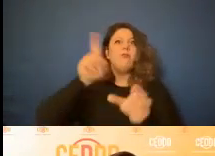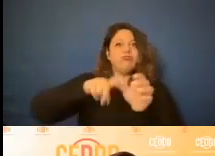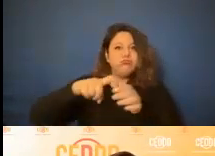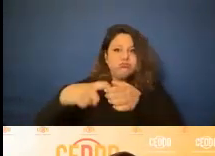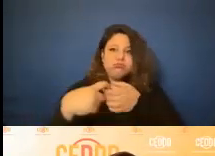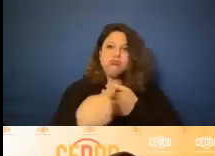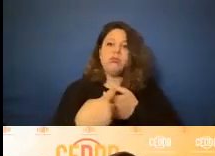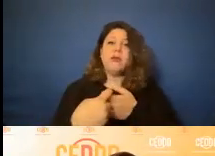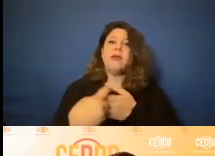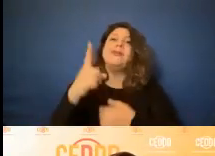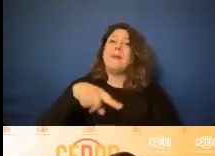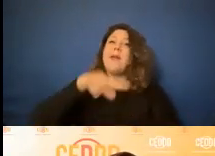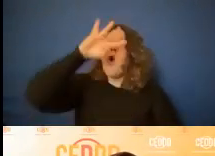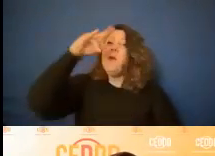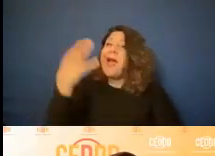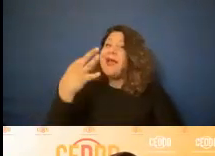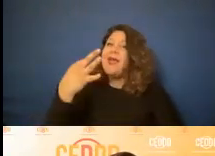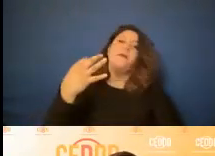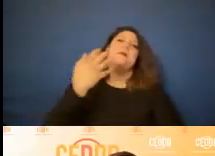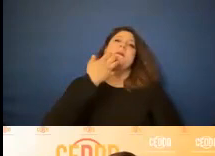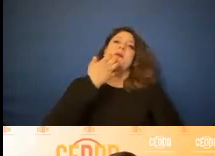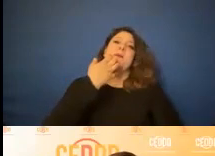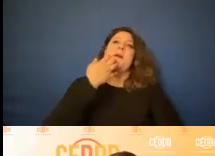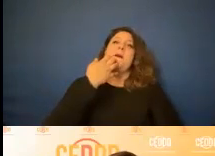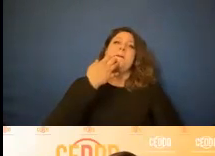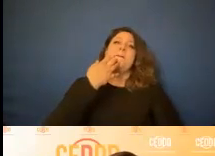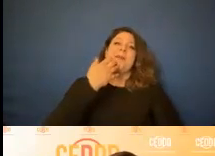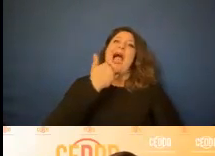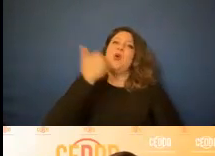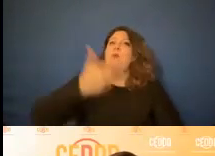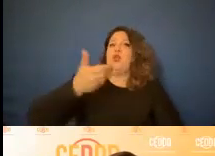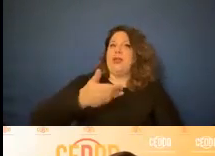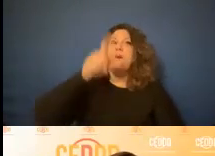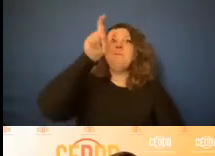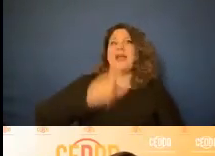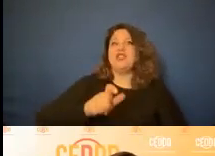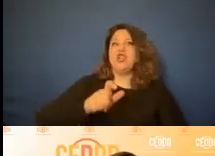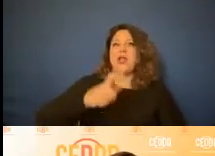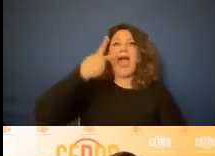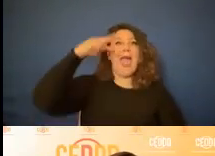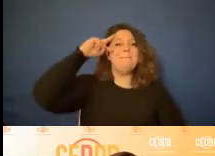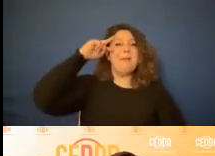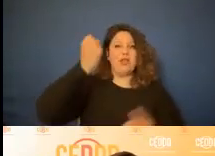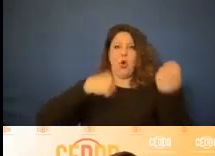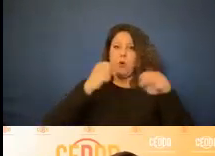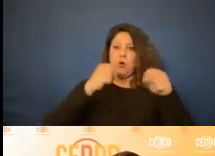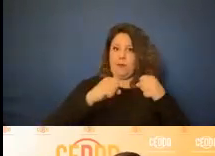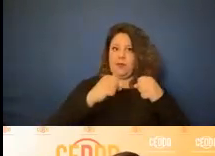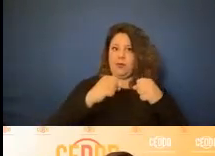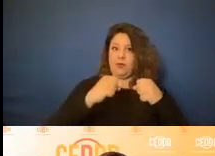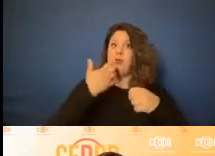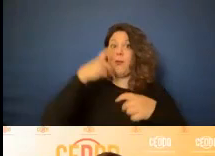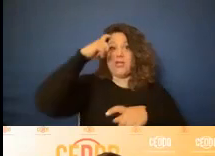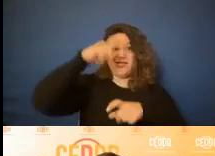nos olvida, que son los expertos en conducta, que son los psicólogos, que hablamos de esto, pero que en educación no están, ¿no? Hay unos orientadores, algunos de